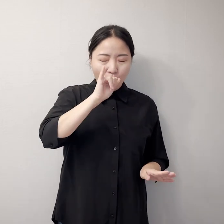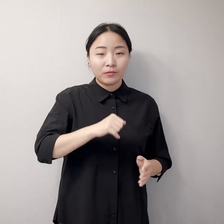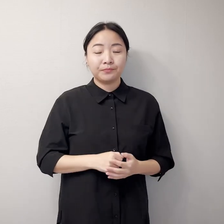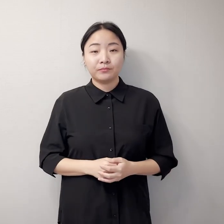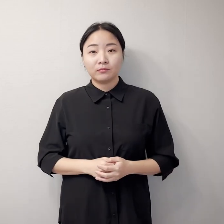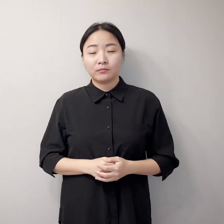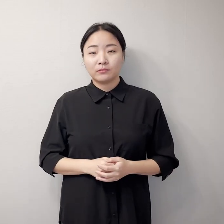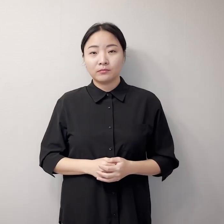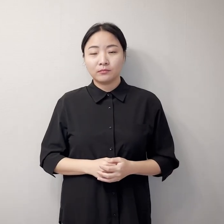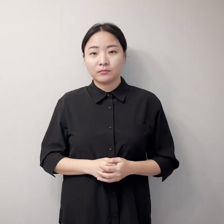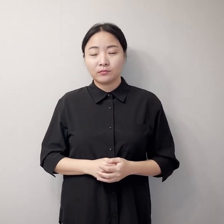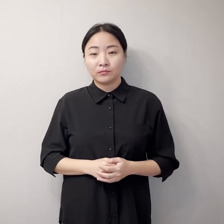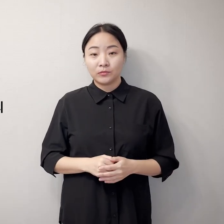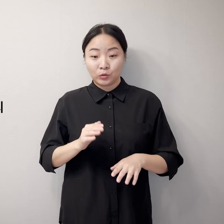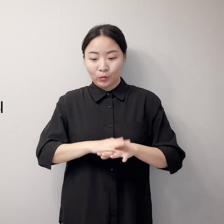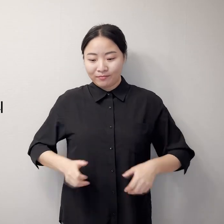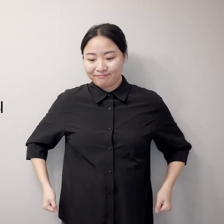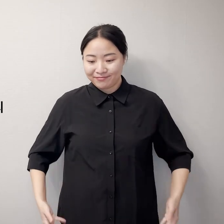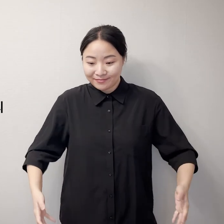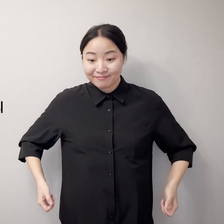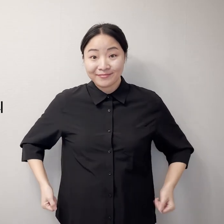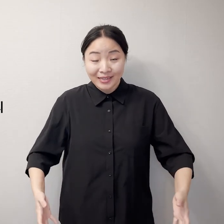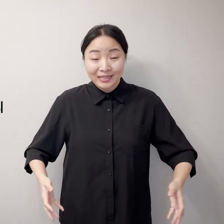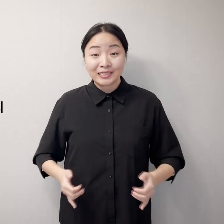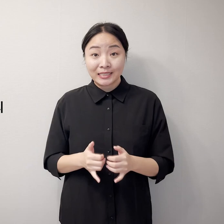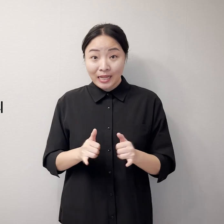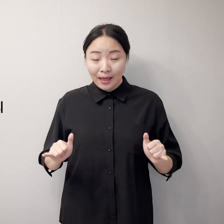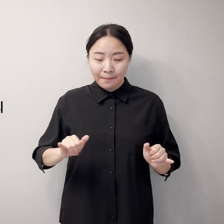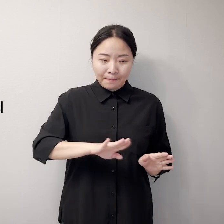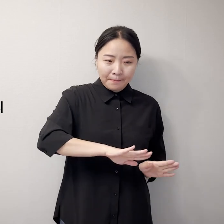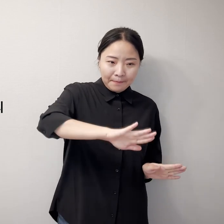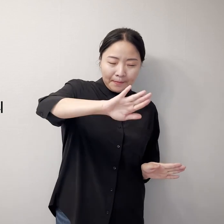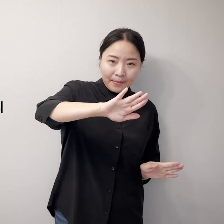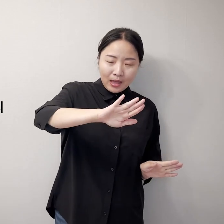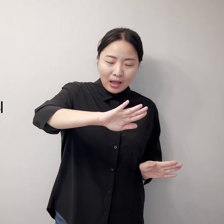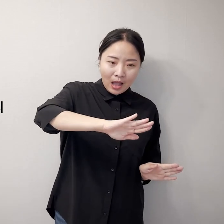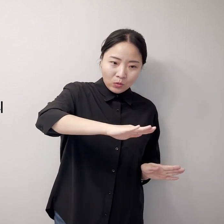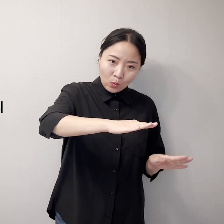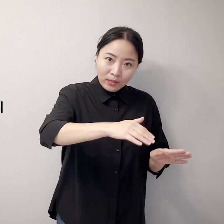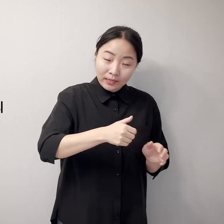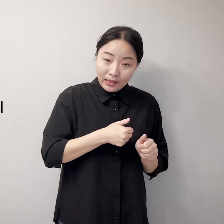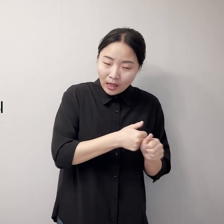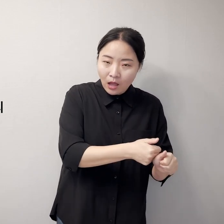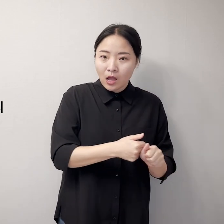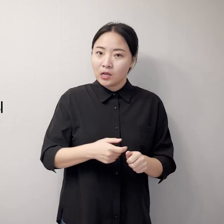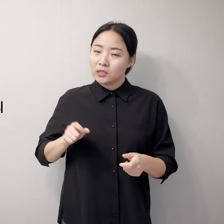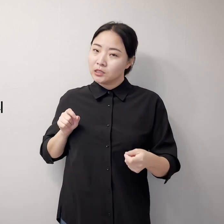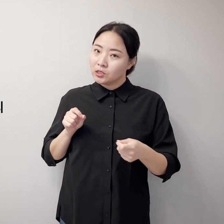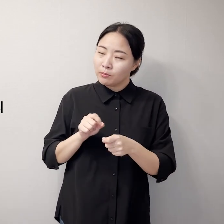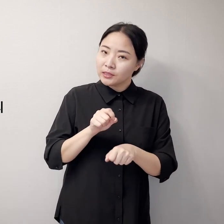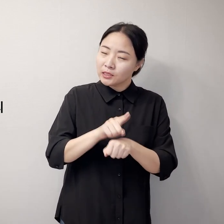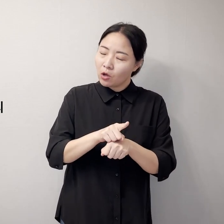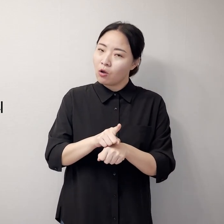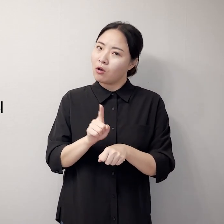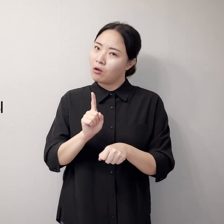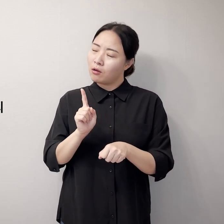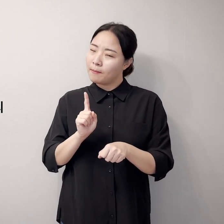수동 휠체어를 이용하시는 경우 경사의 각도에 따라 접근성 매니저의